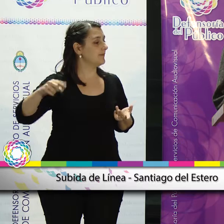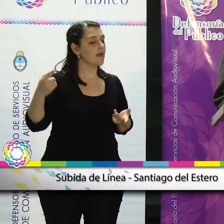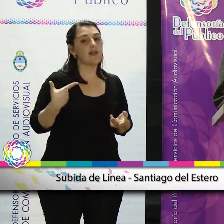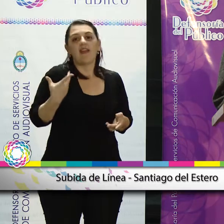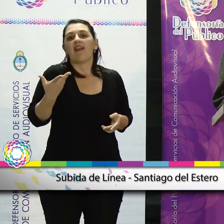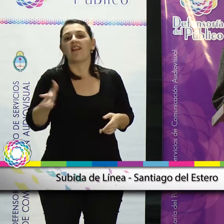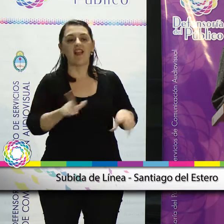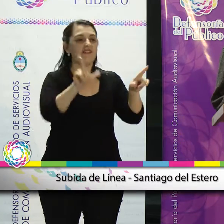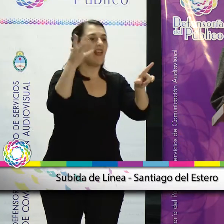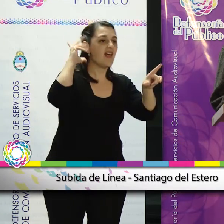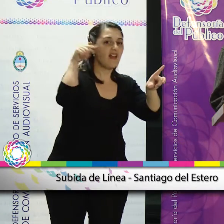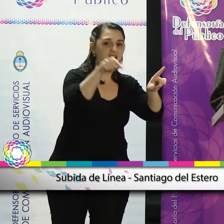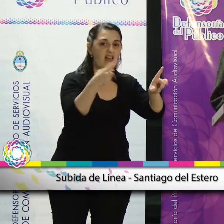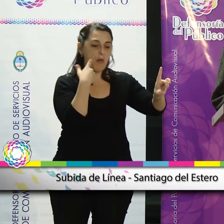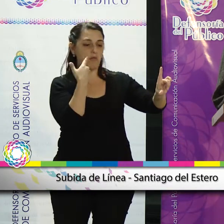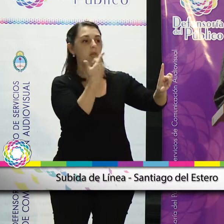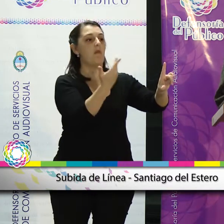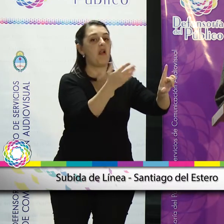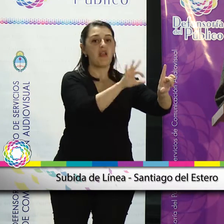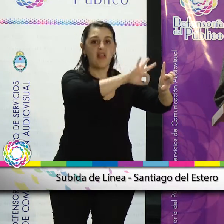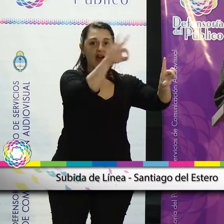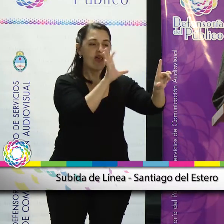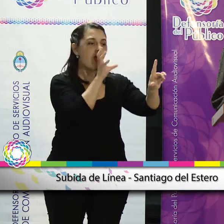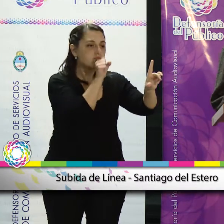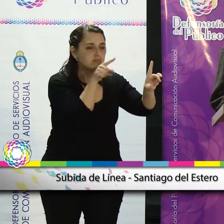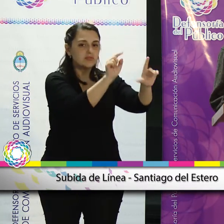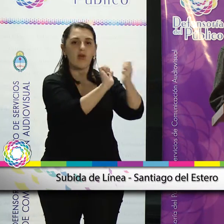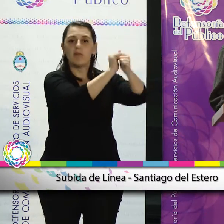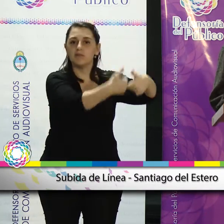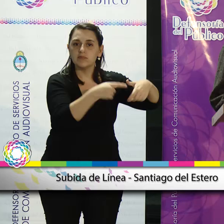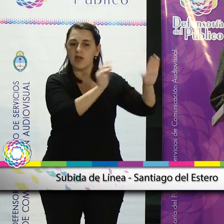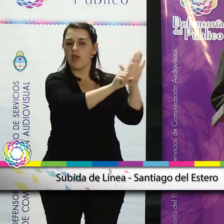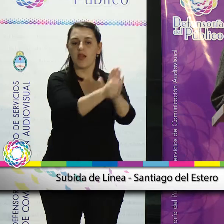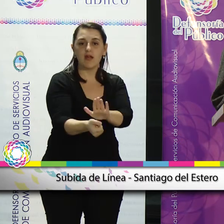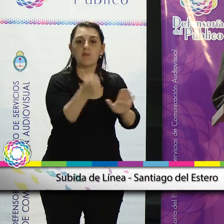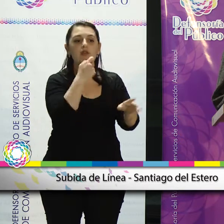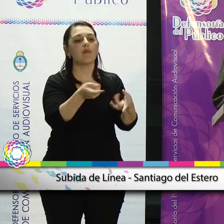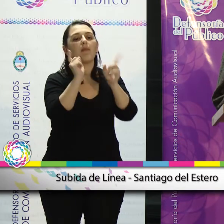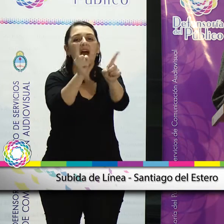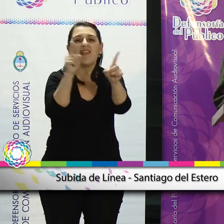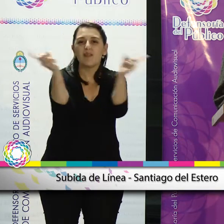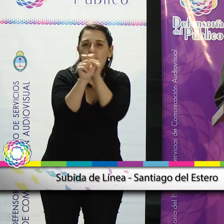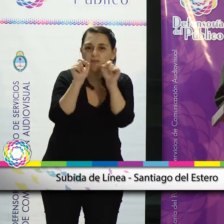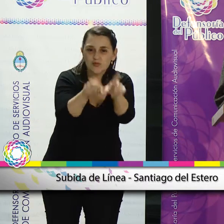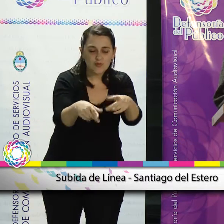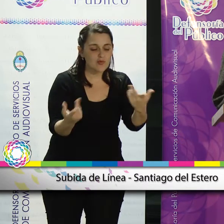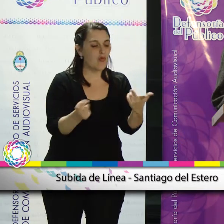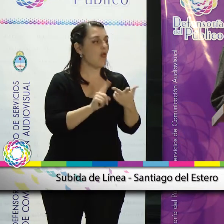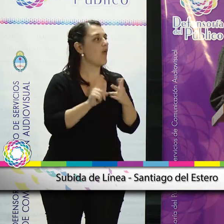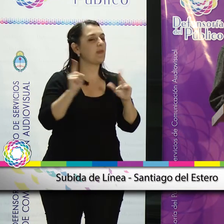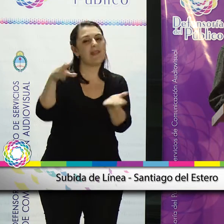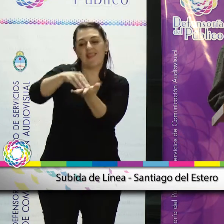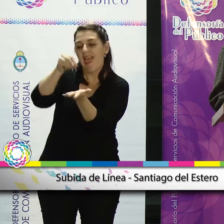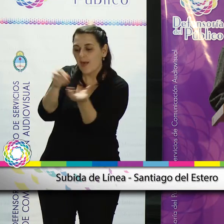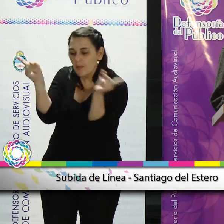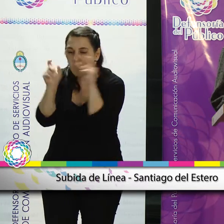censuras tergiversadas por los medios hegemónicos de nuestra provincia como el conflicto docente lo que había mencionado los problemas de tierras en